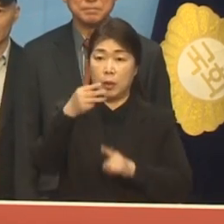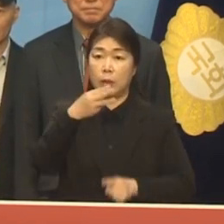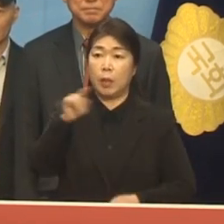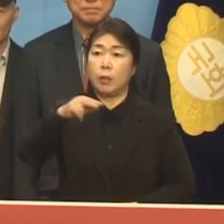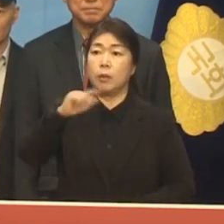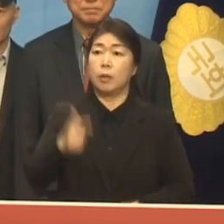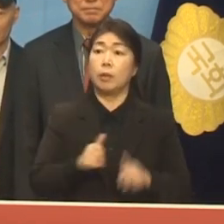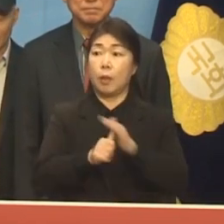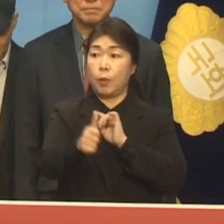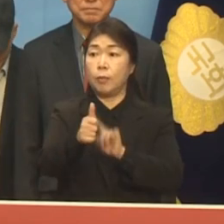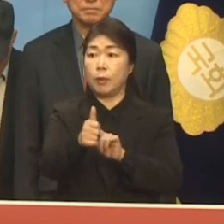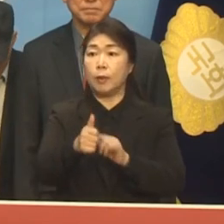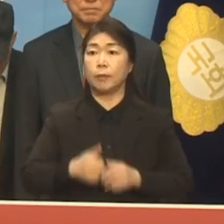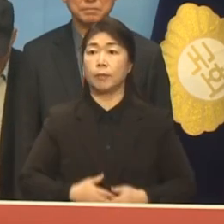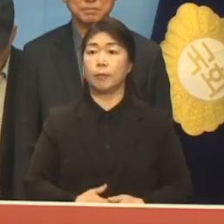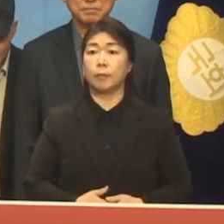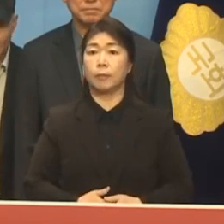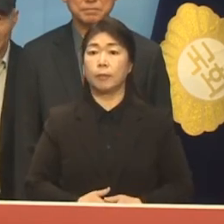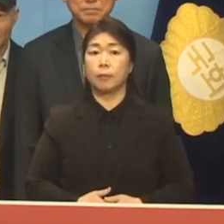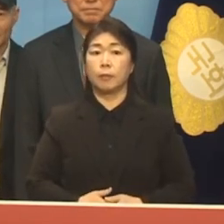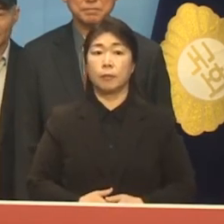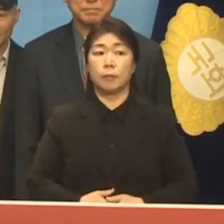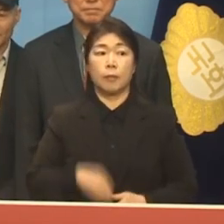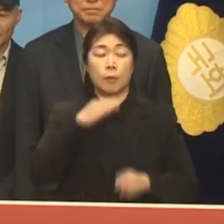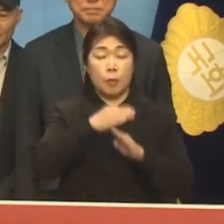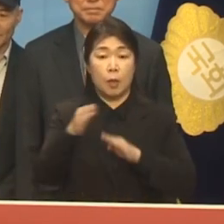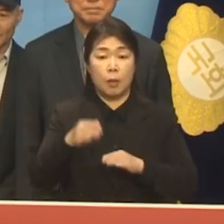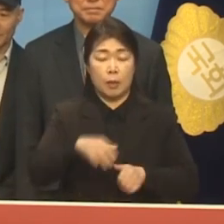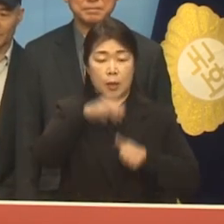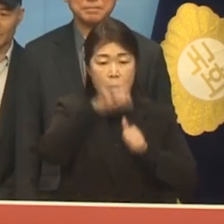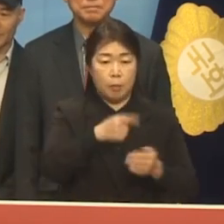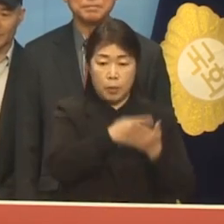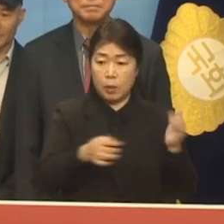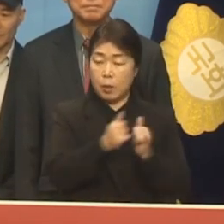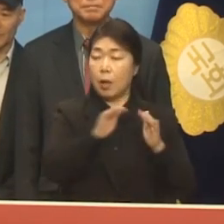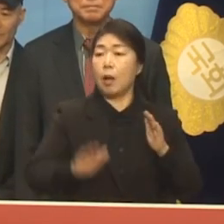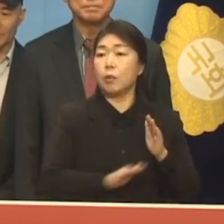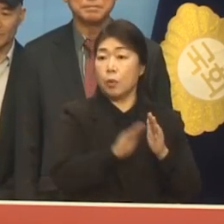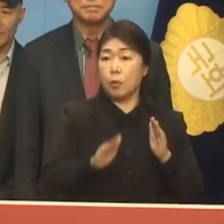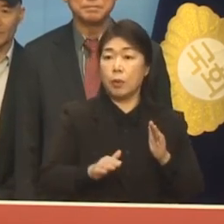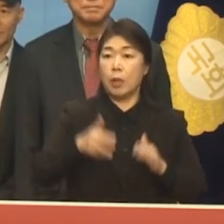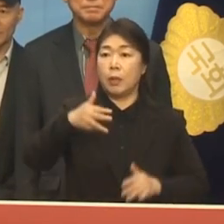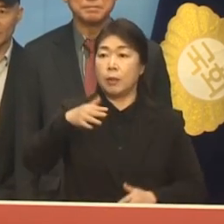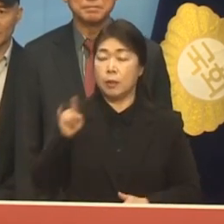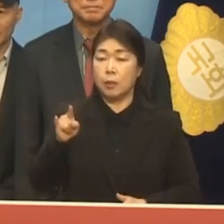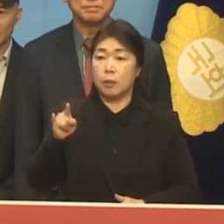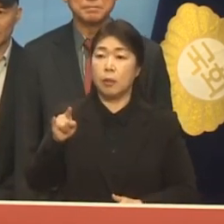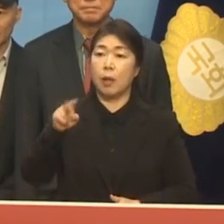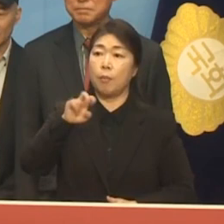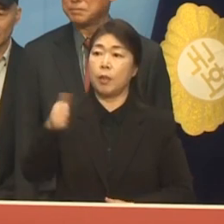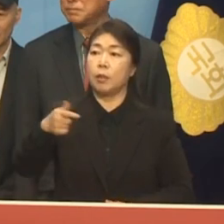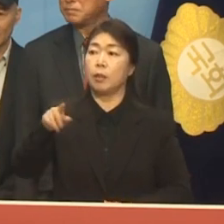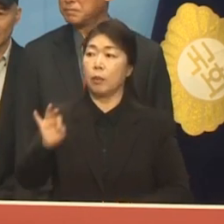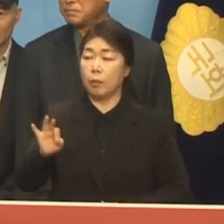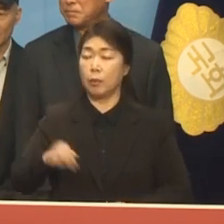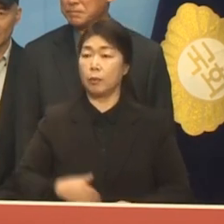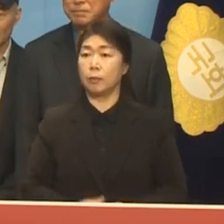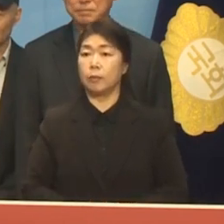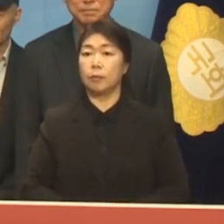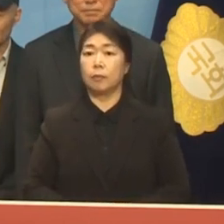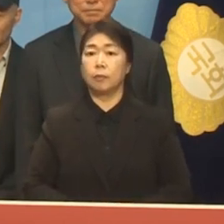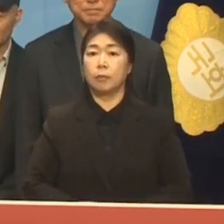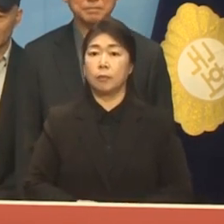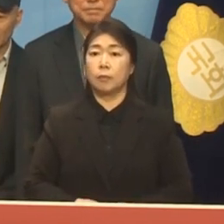이래진 대표님입니다. 북한 강금 피해자 가족회 최민경 대표님입니다.